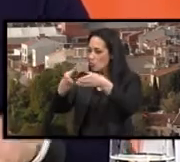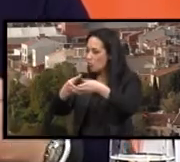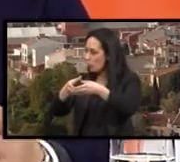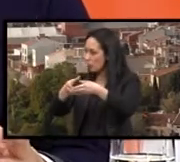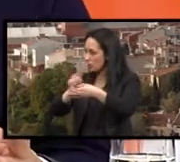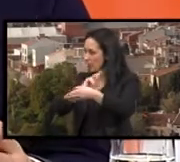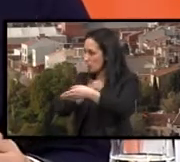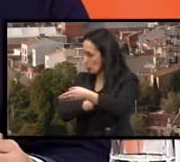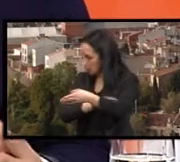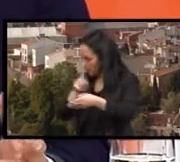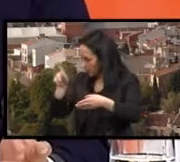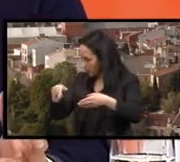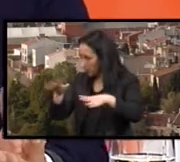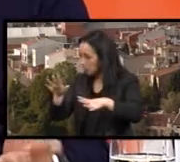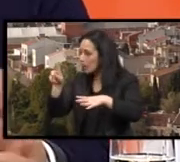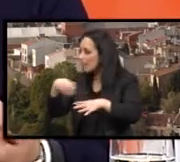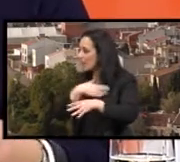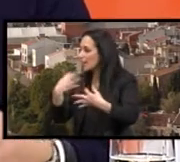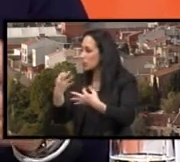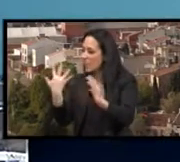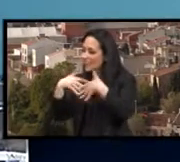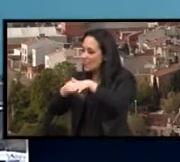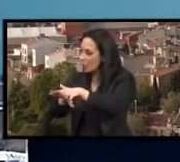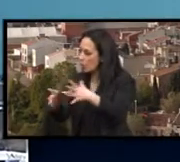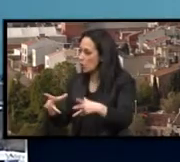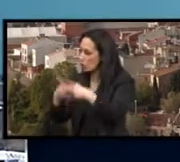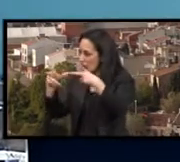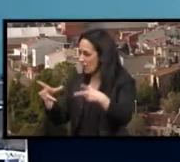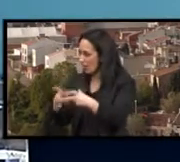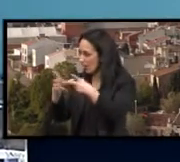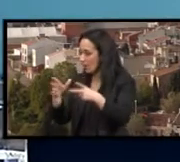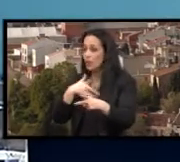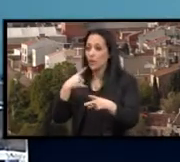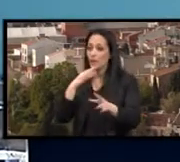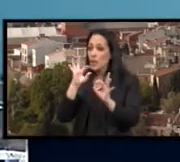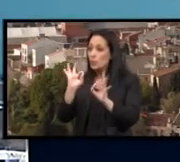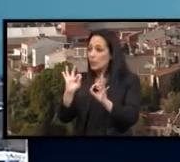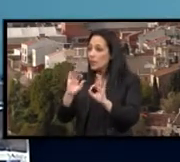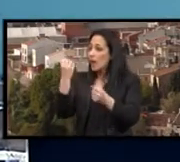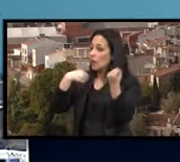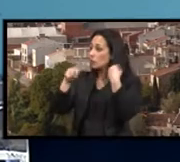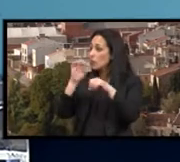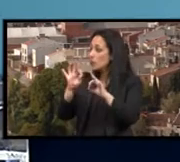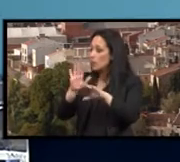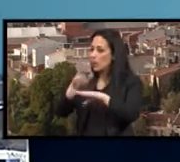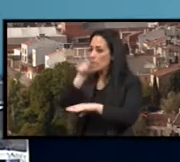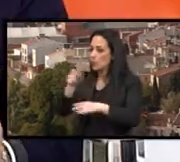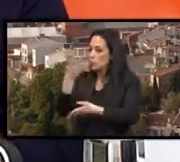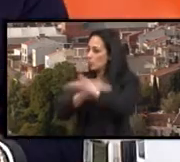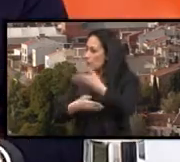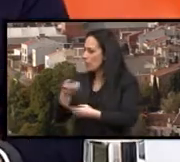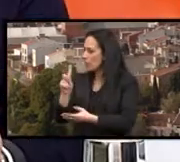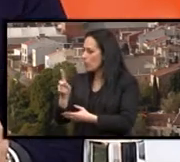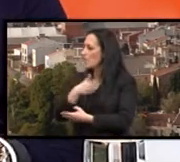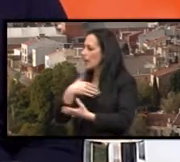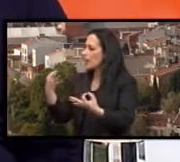és integrar-se a la societat. A la societat, no, no fer una activitat només per persones amb discapacitat, sinó el que intentem és anar als centres cívics,